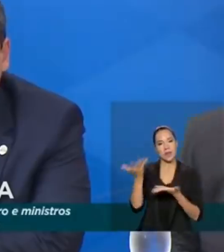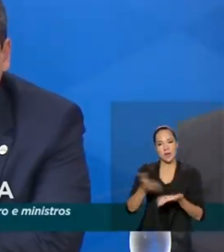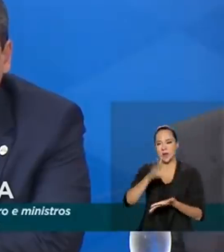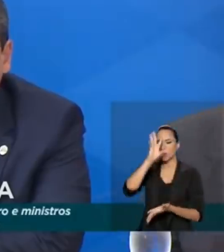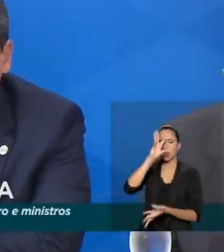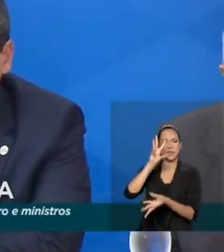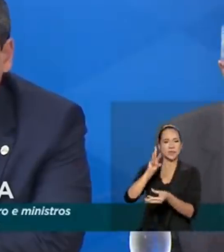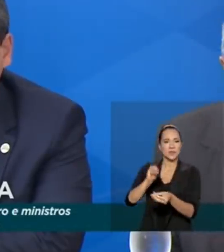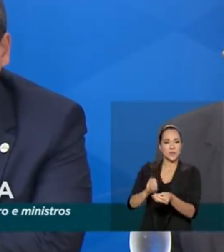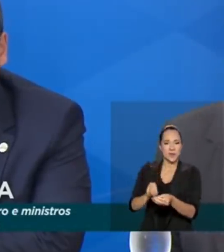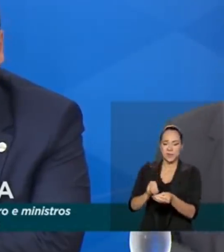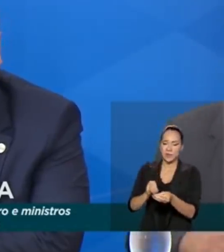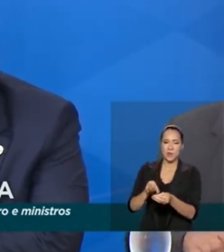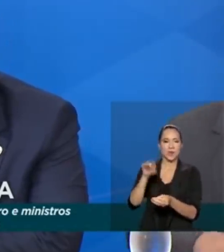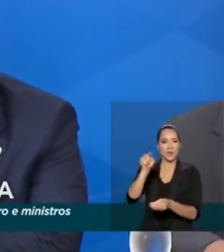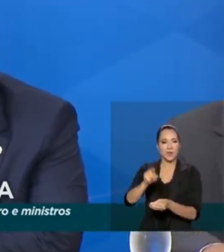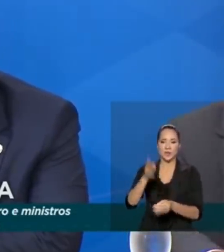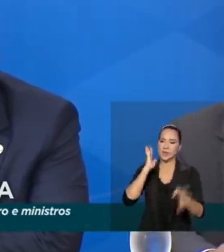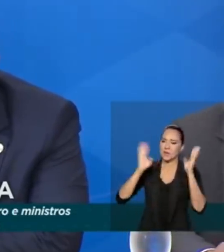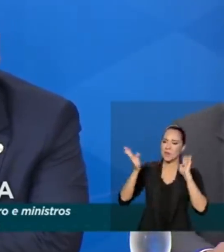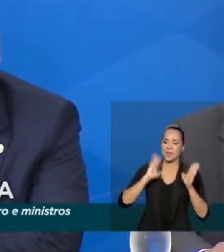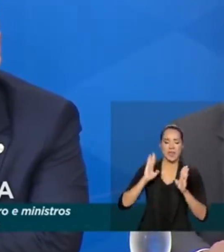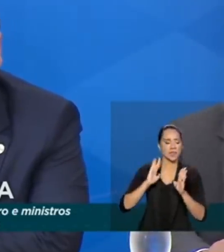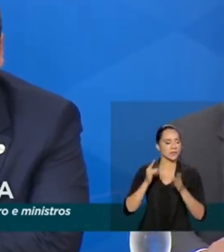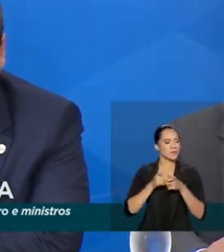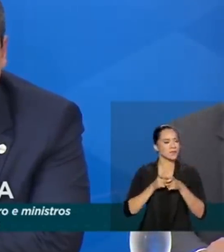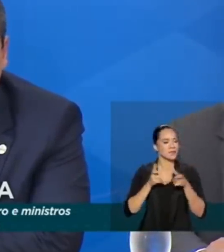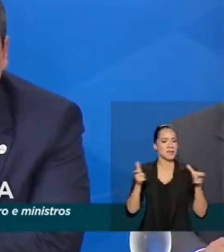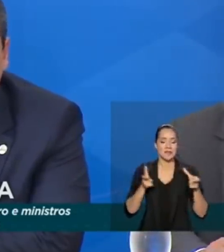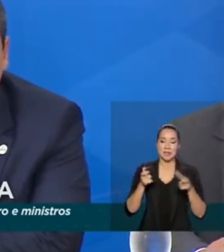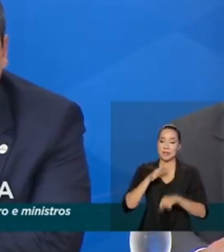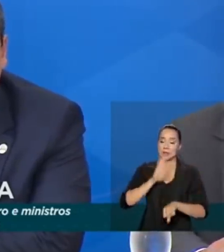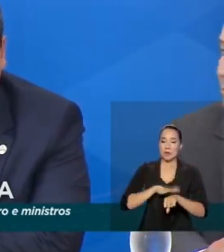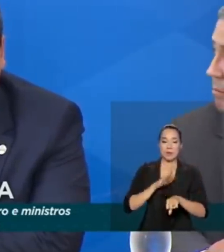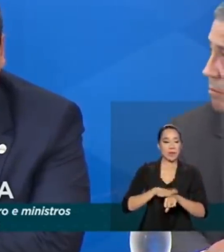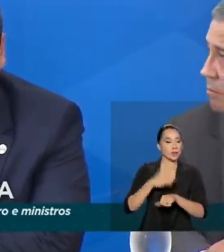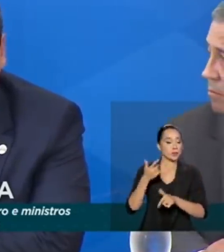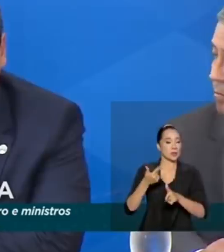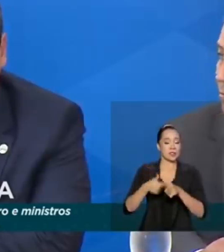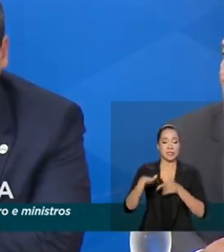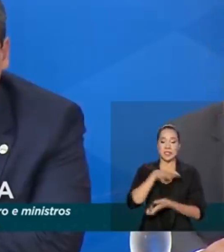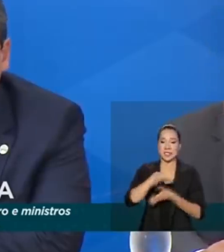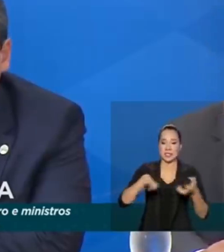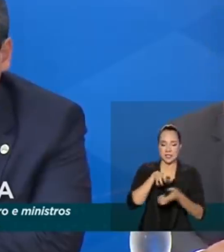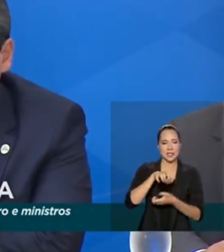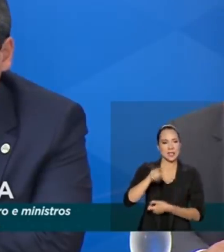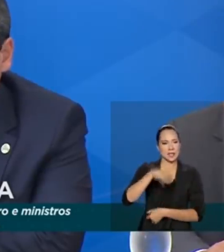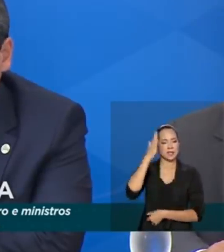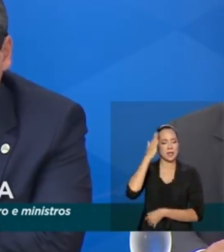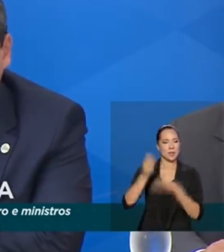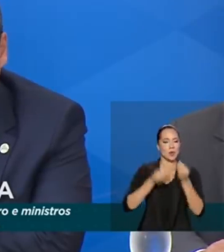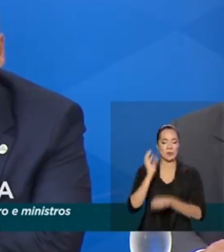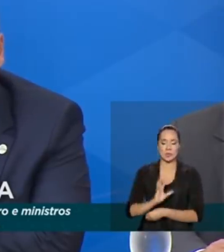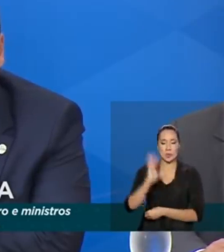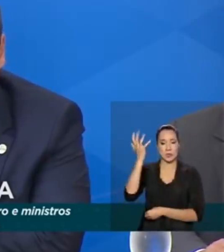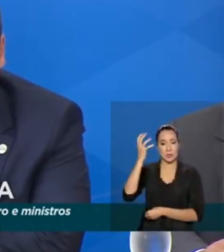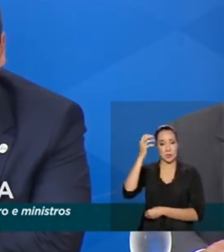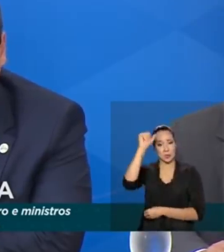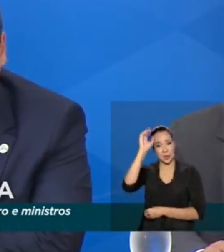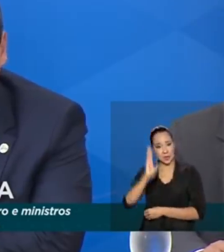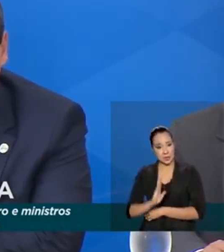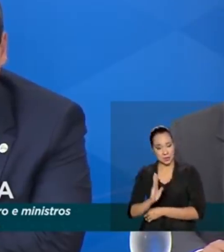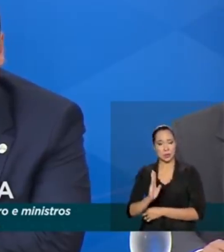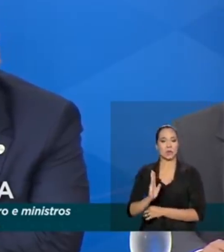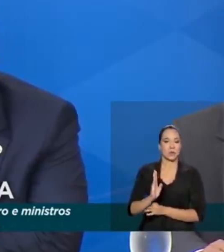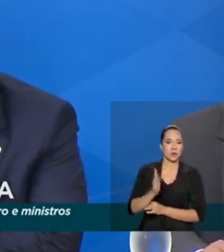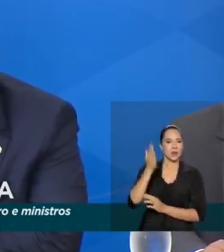que os caminhoneiros, a grandeza que eles tiveram nesse momento de crise. Compreenderam a situação pela qual o país vive,